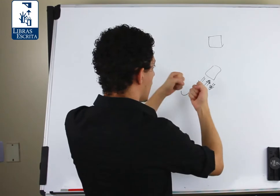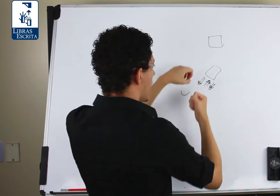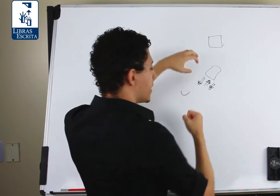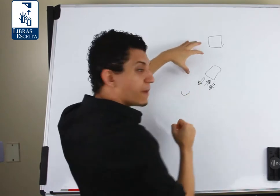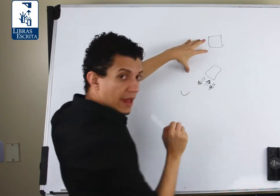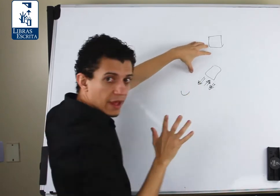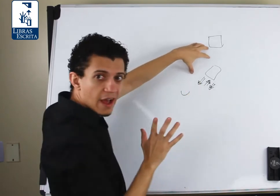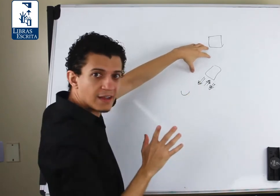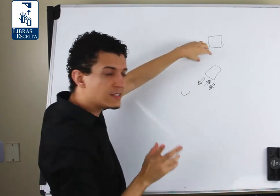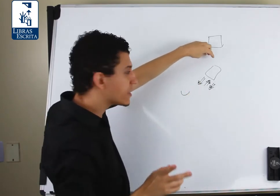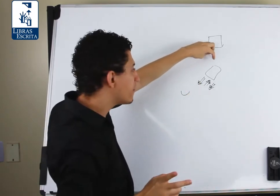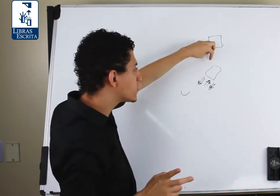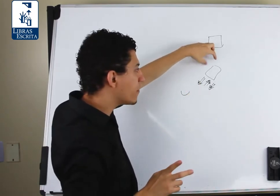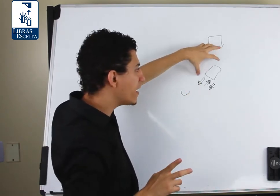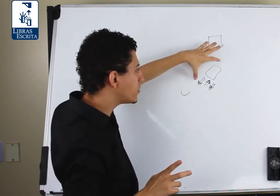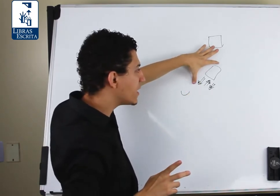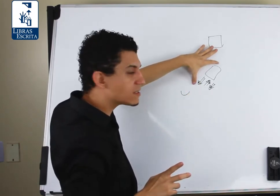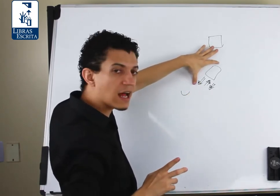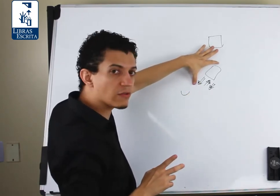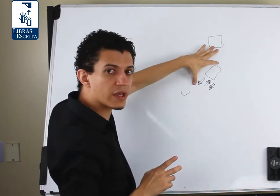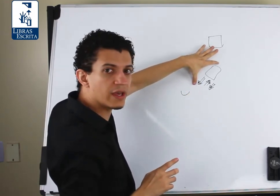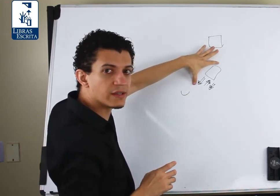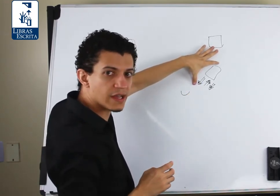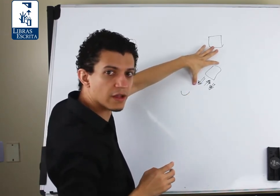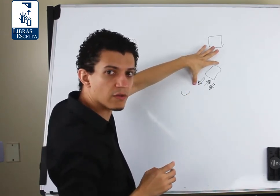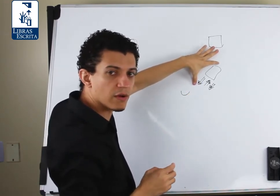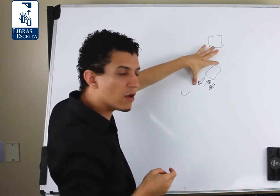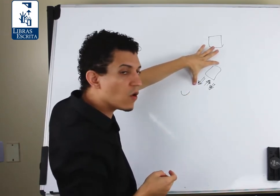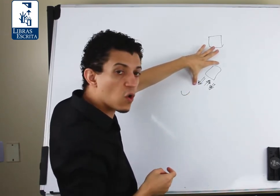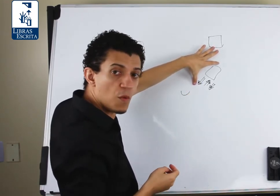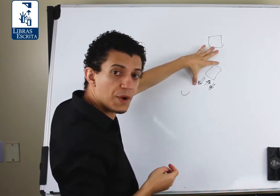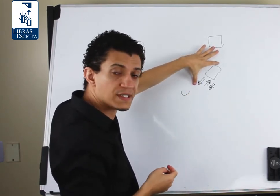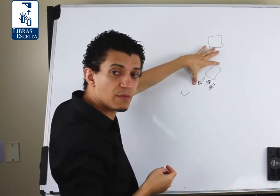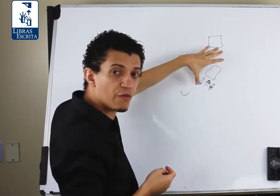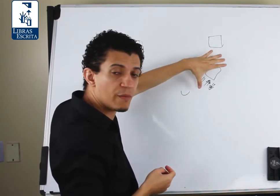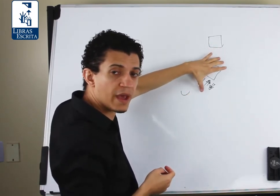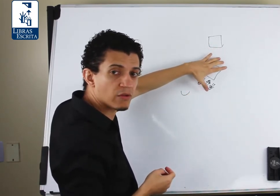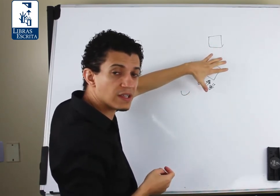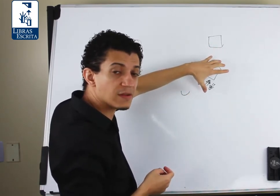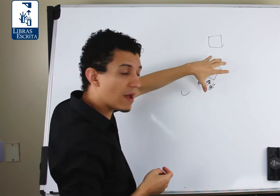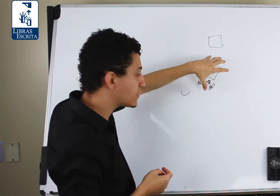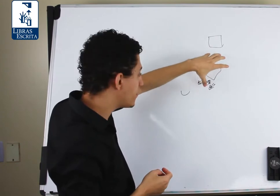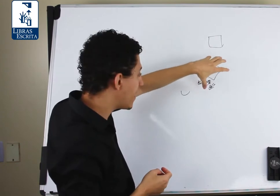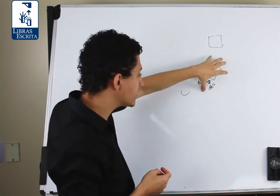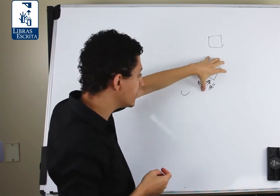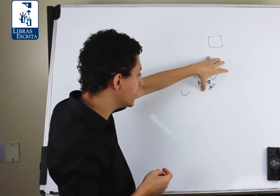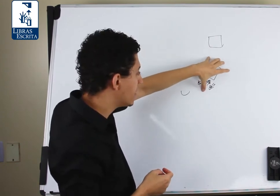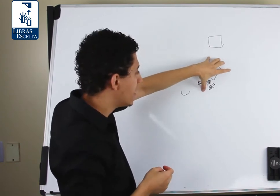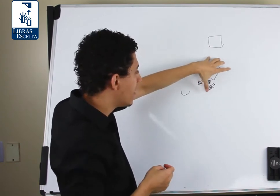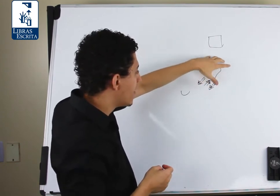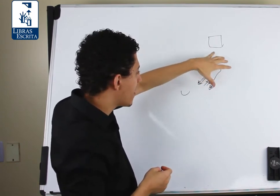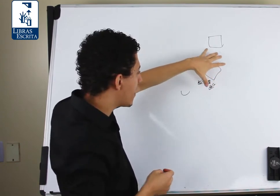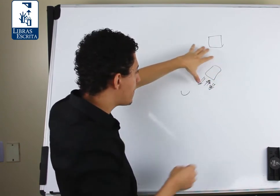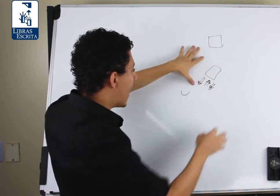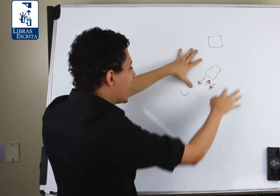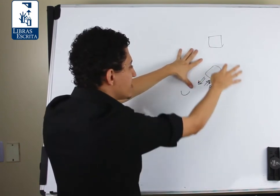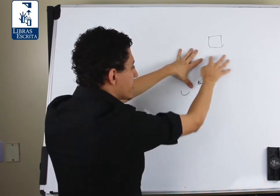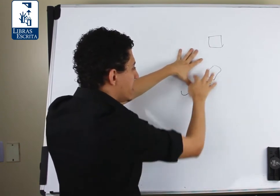Mas peraí, a gente escreveu somente esse lado aqui, certo? Como esse movimento, essa mesma parte aqui,